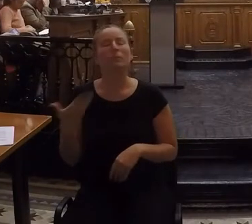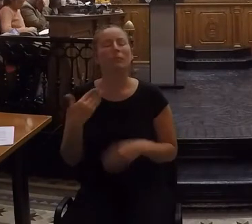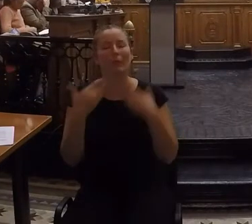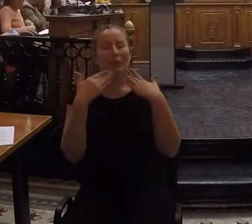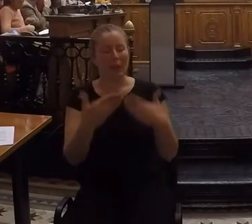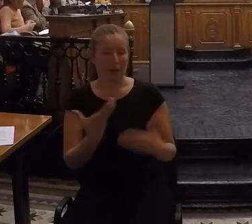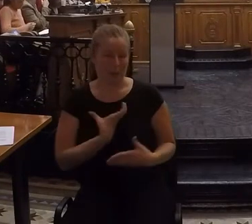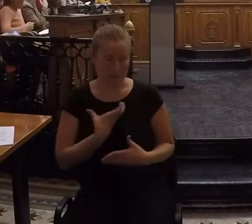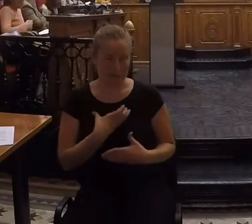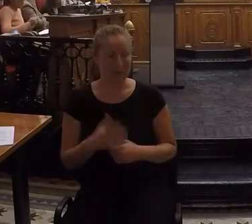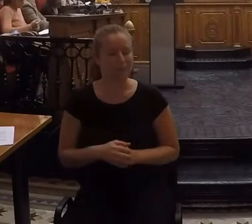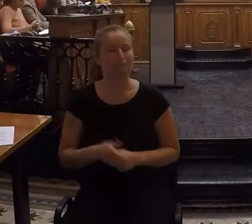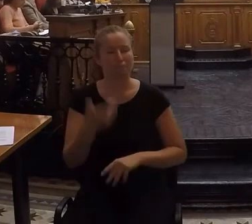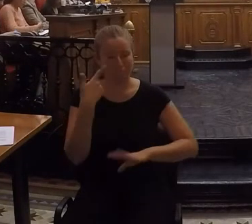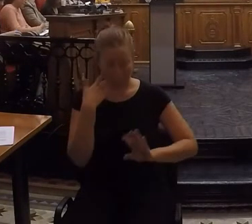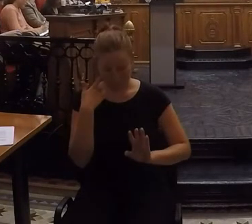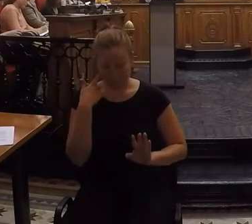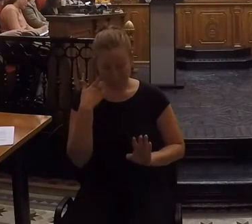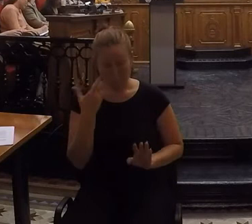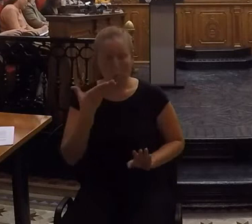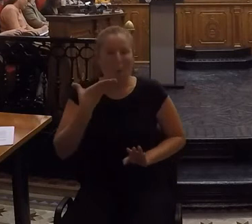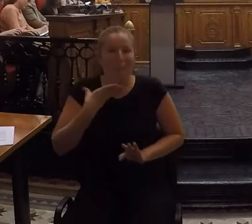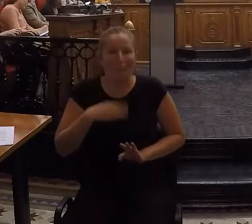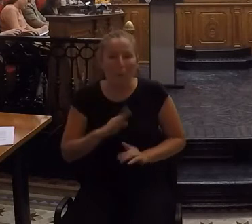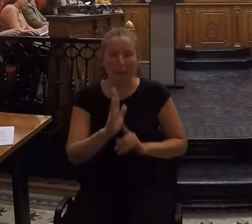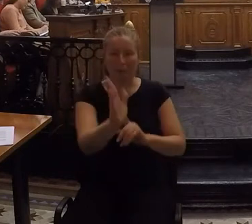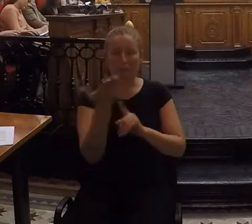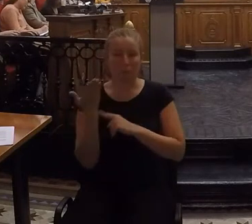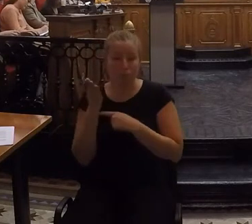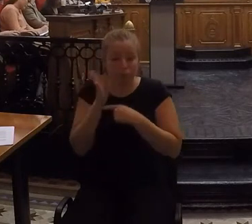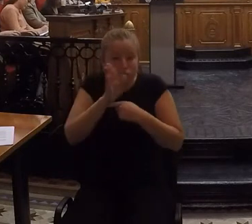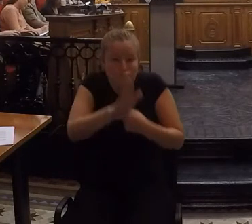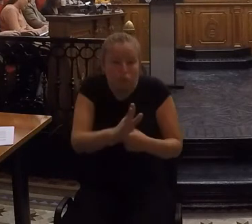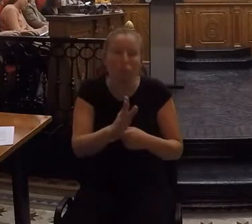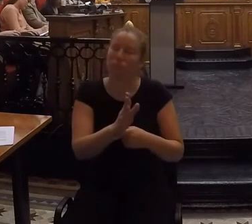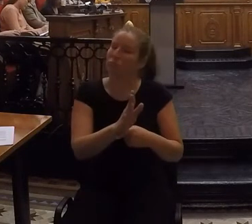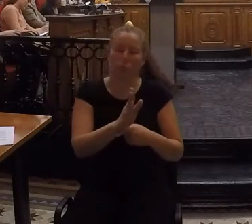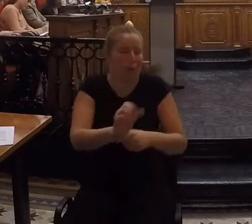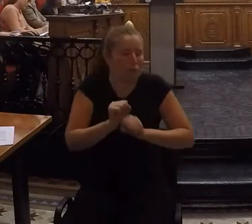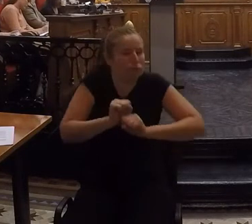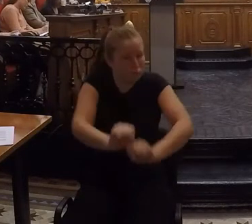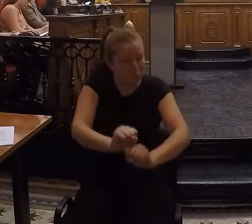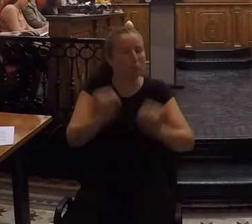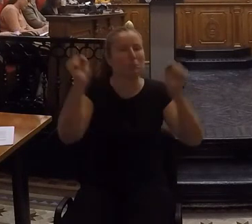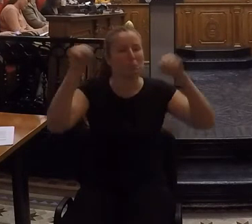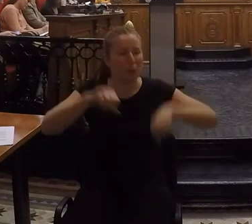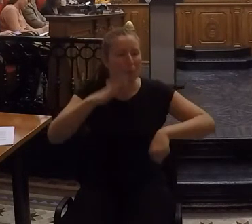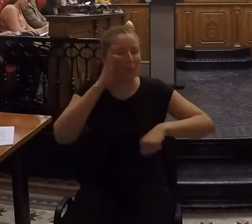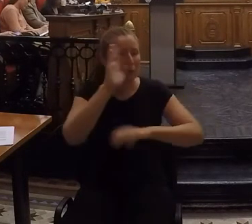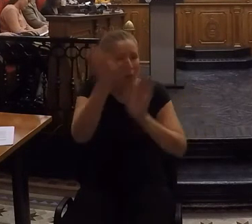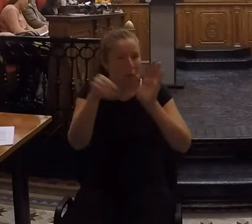Miren, podrán rechazar nuestras alegaciones, pero no pueden negar los hechos que exponemos en ellas. Si la estrategia